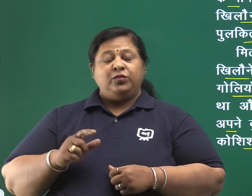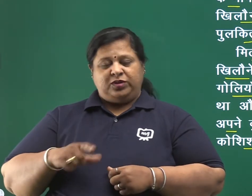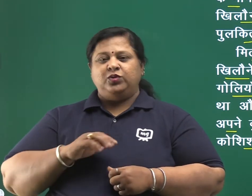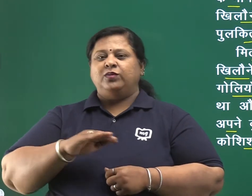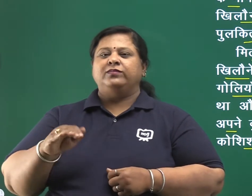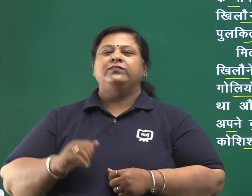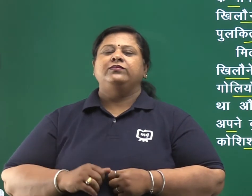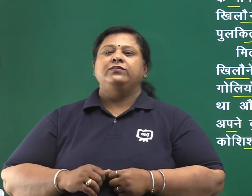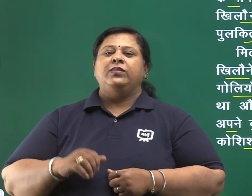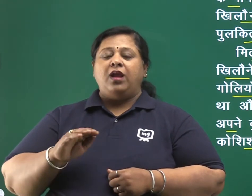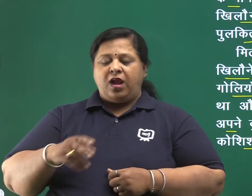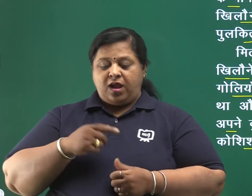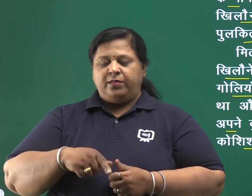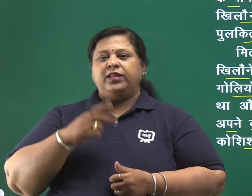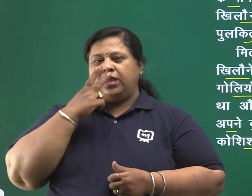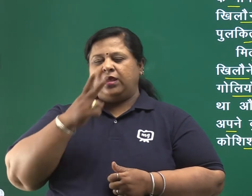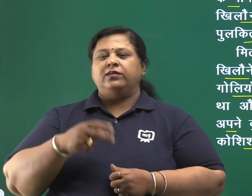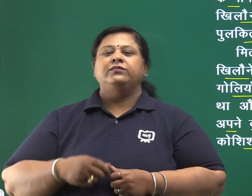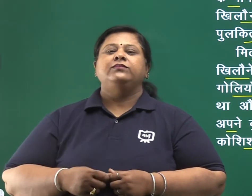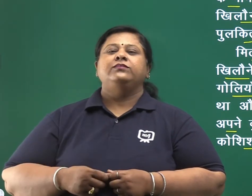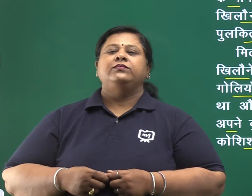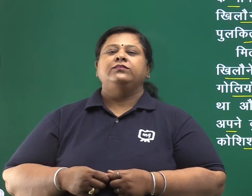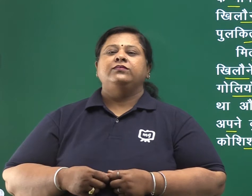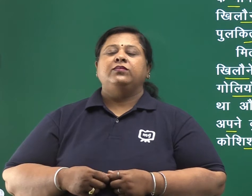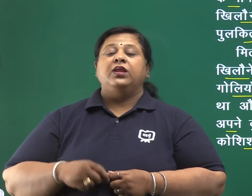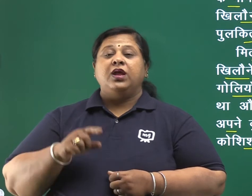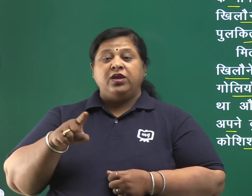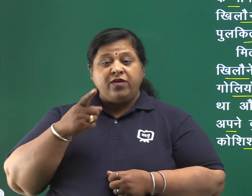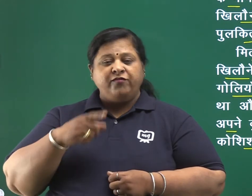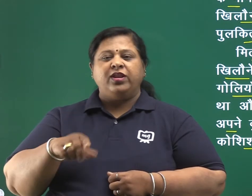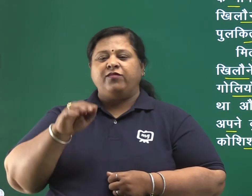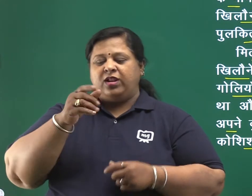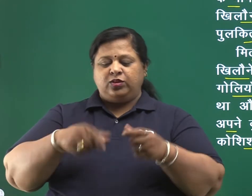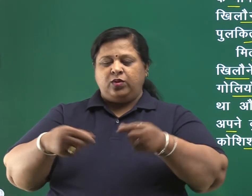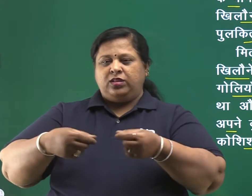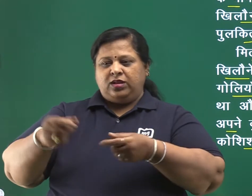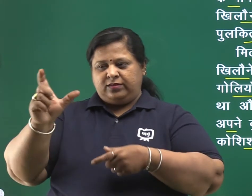बच्चों, यहाँ हमने देखा कि वह फेरी वाला